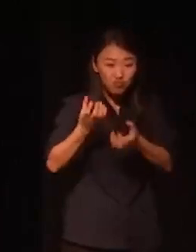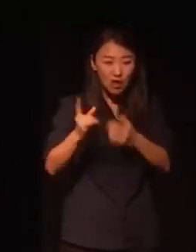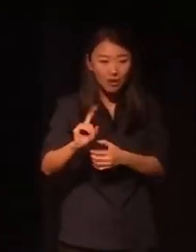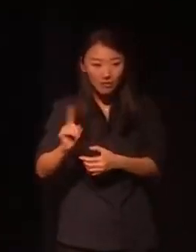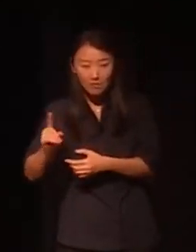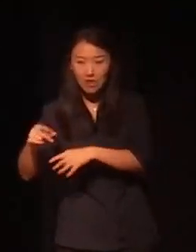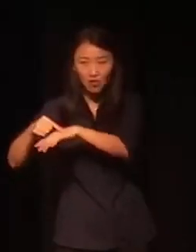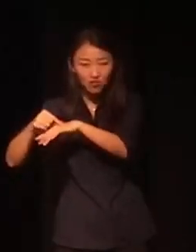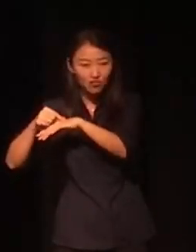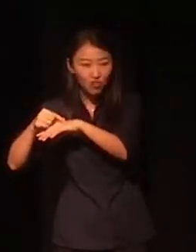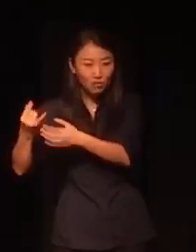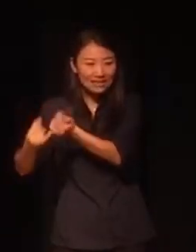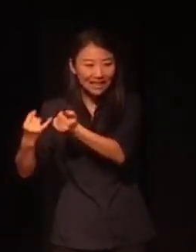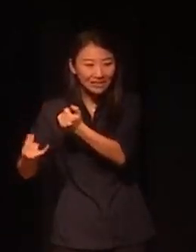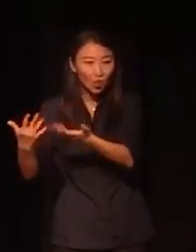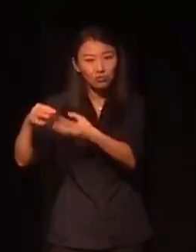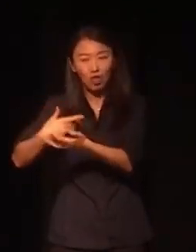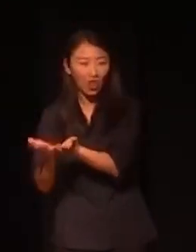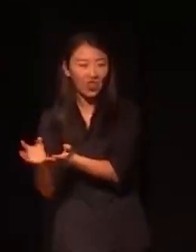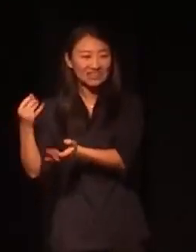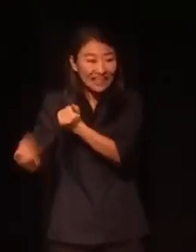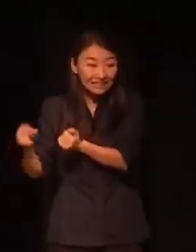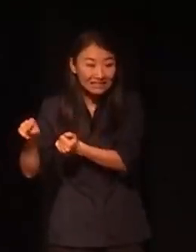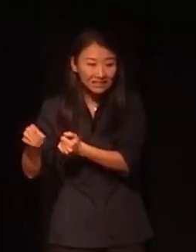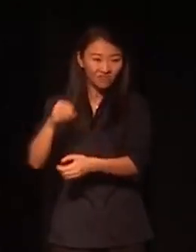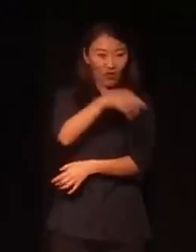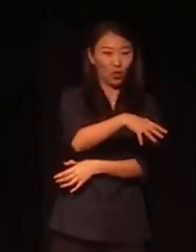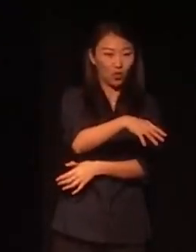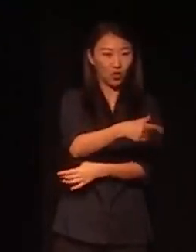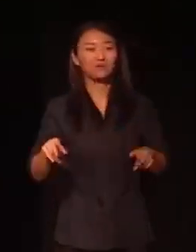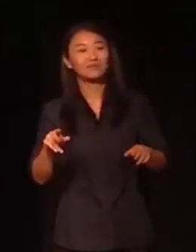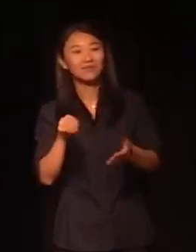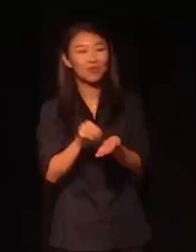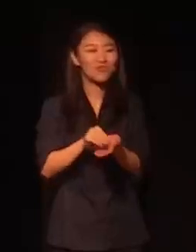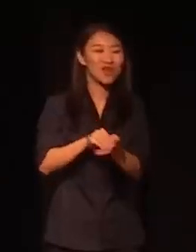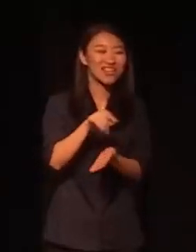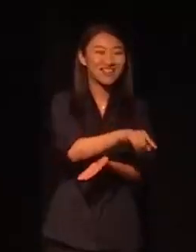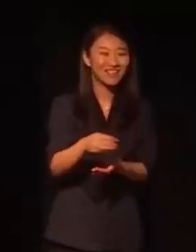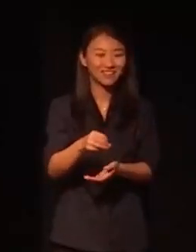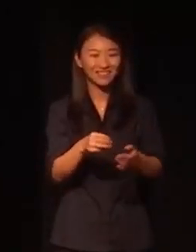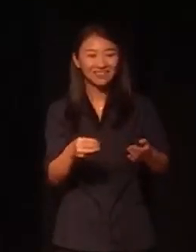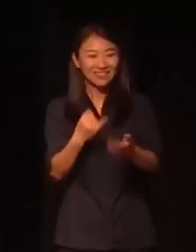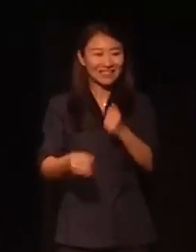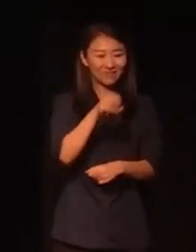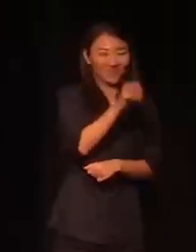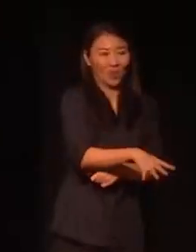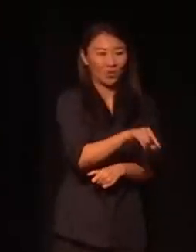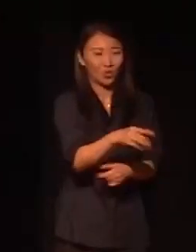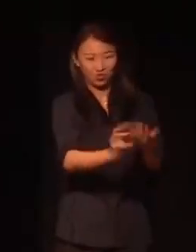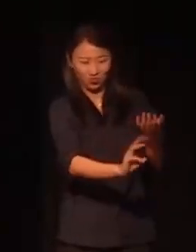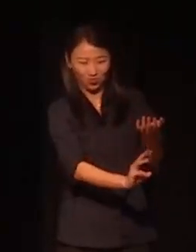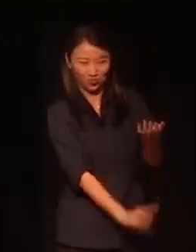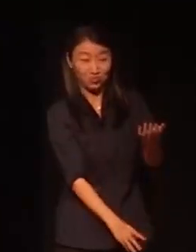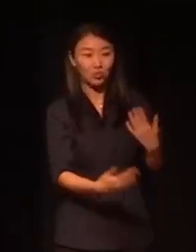raw stuff into something. You have this 生滚田鸡煮, congee with flocks, and then you can